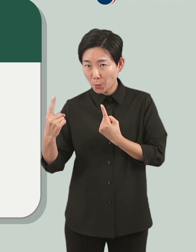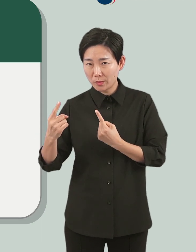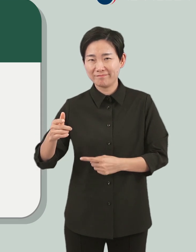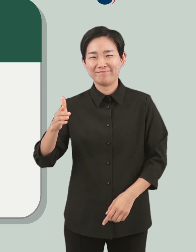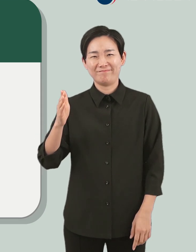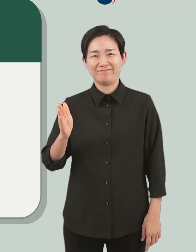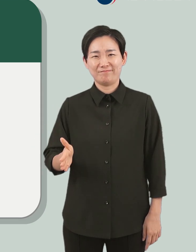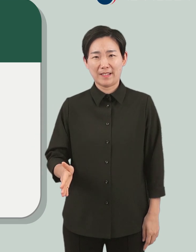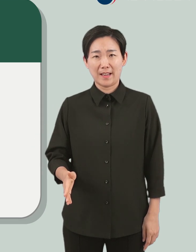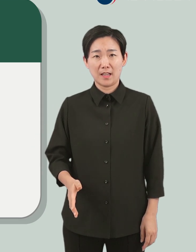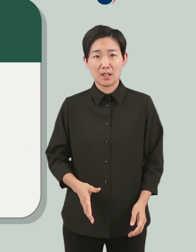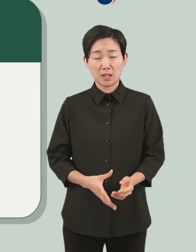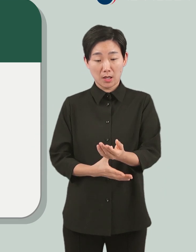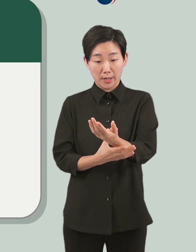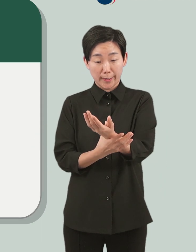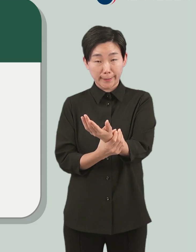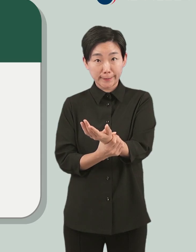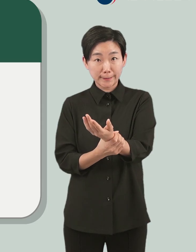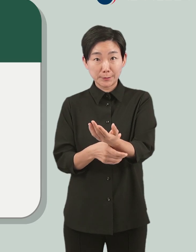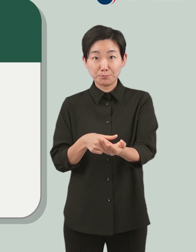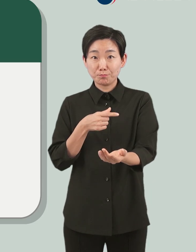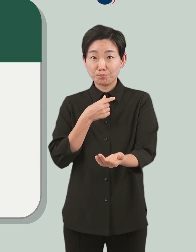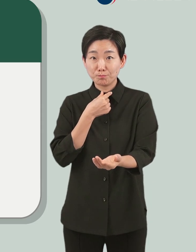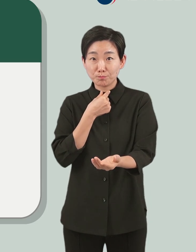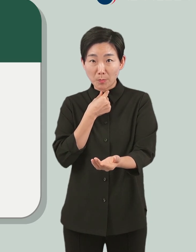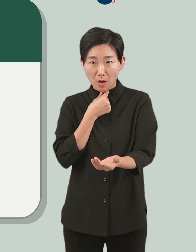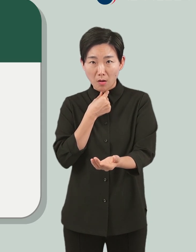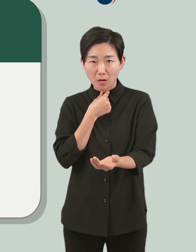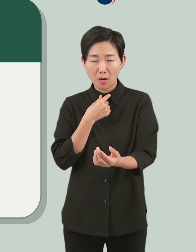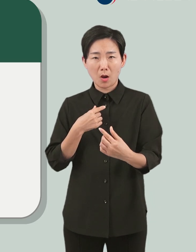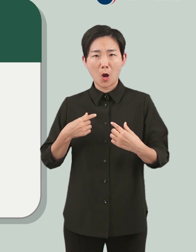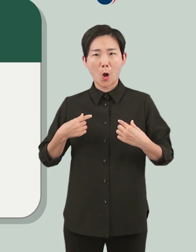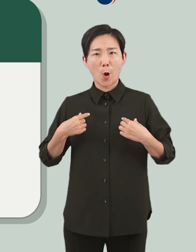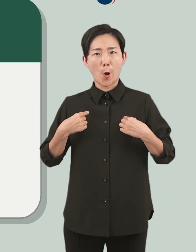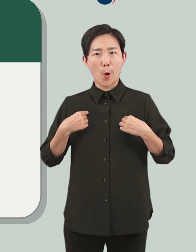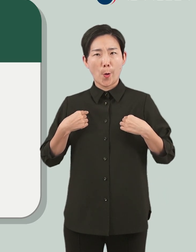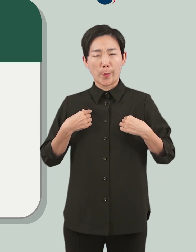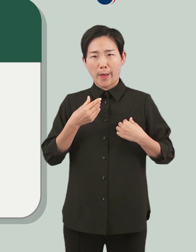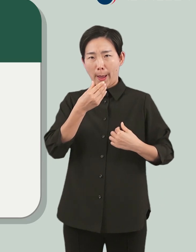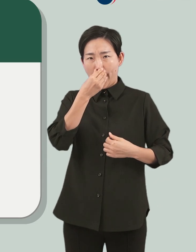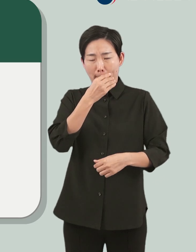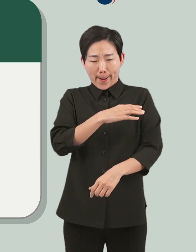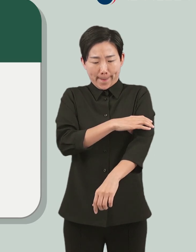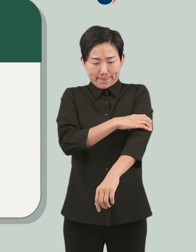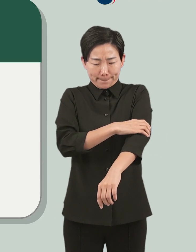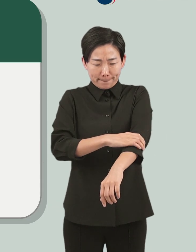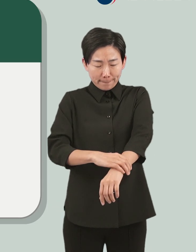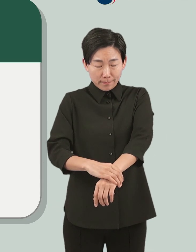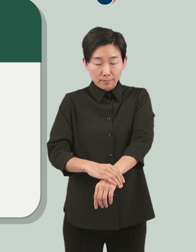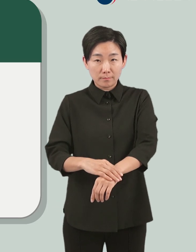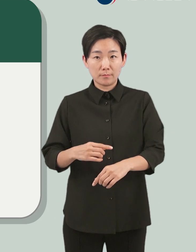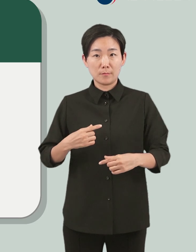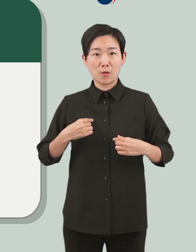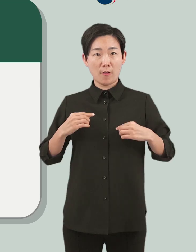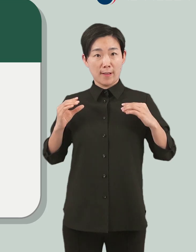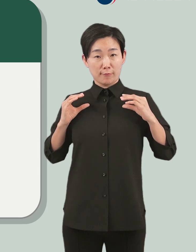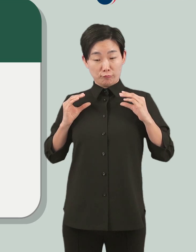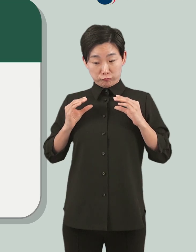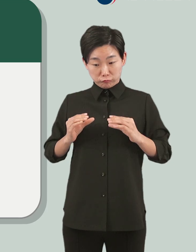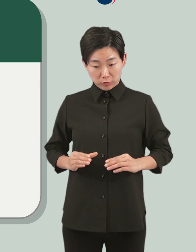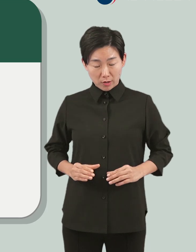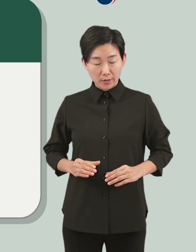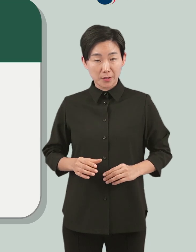다른 의료 전기 장비와 동시에 사용하지 않습니다. 측정할 때는 손목에서 꽉 끼는 옷이나 두꺼운